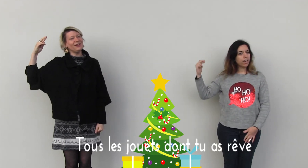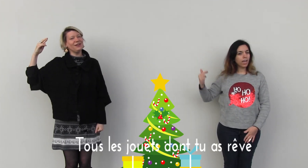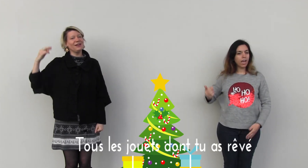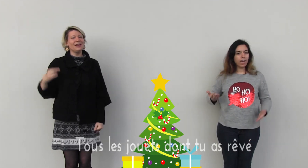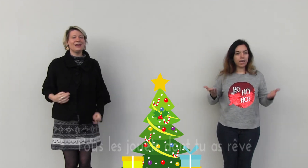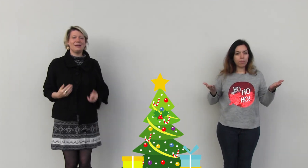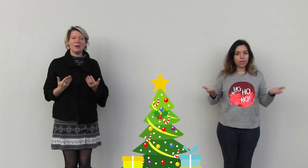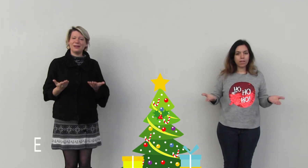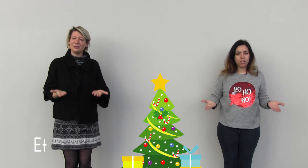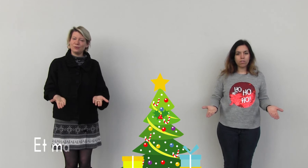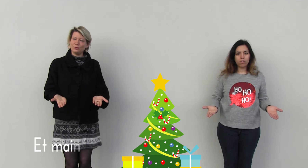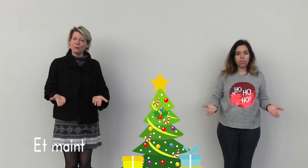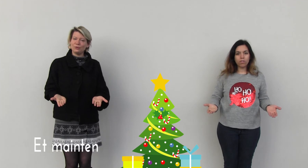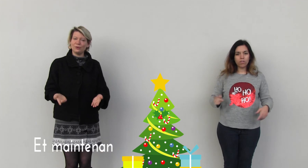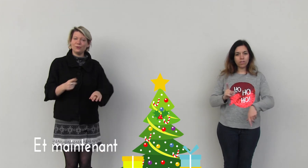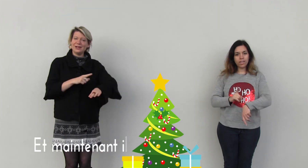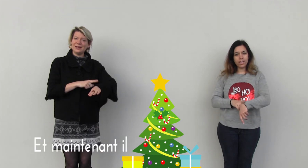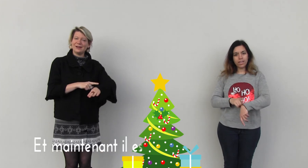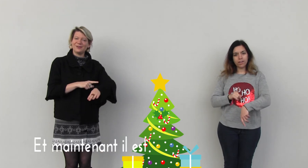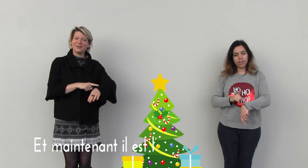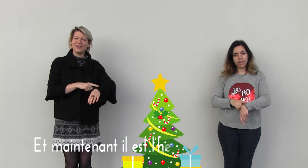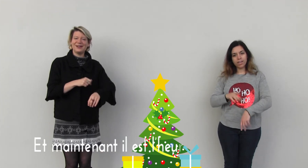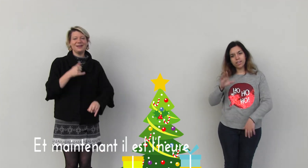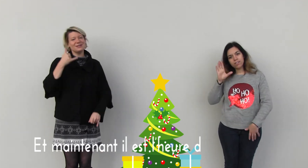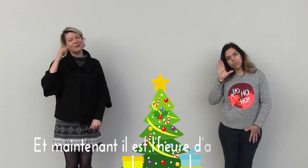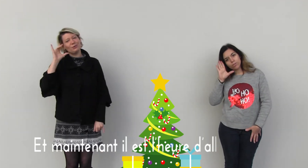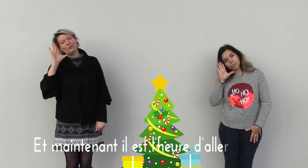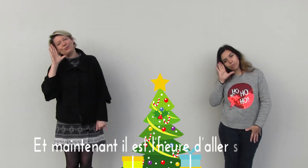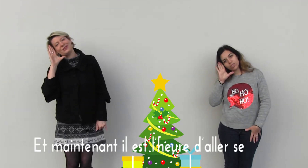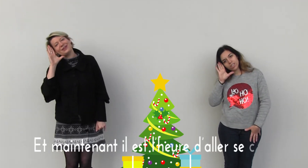Et maintenant, il est l'heure d'aller se coucher